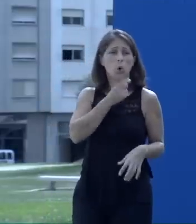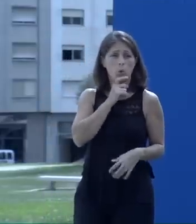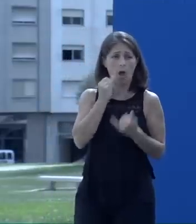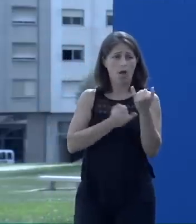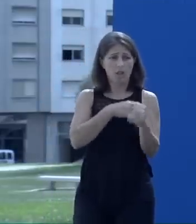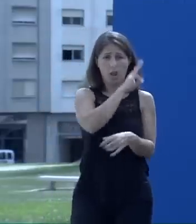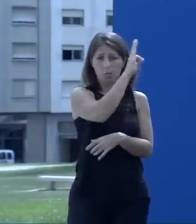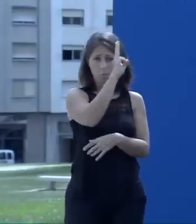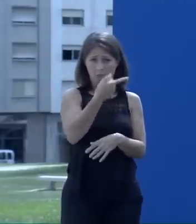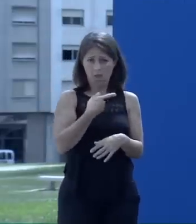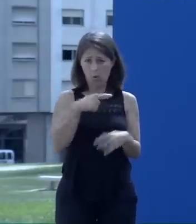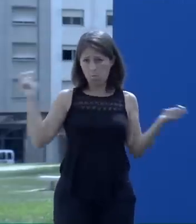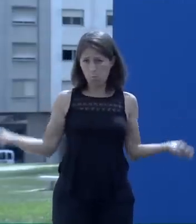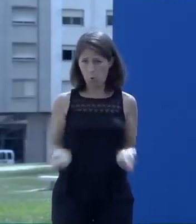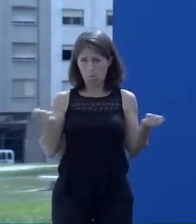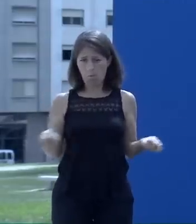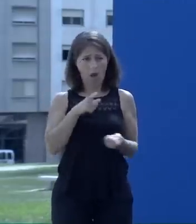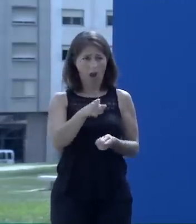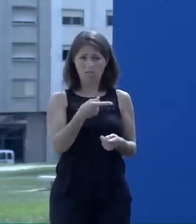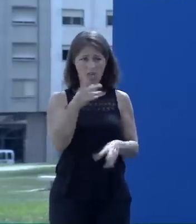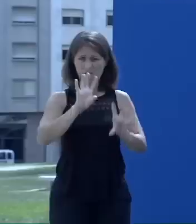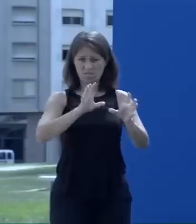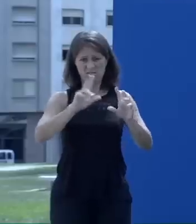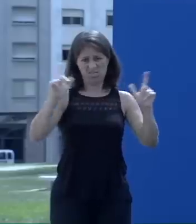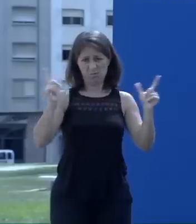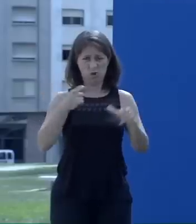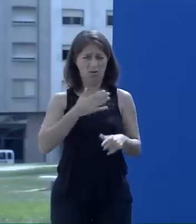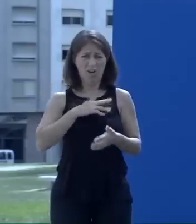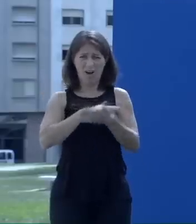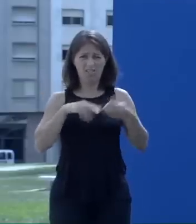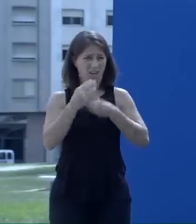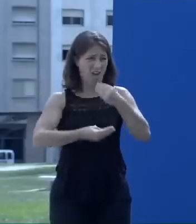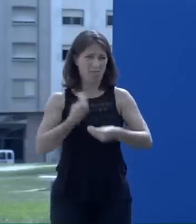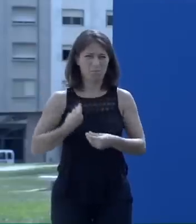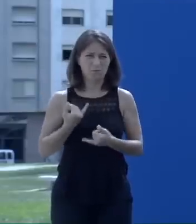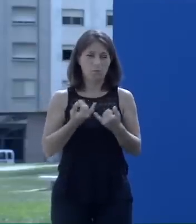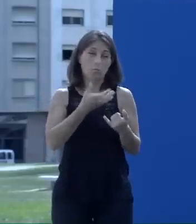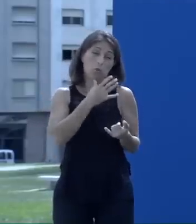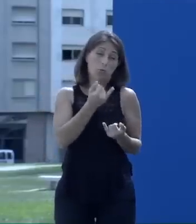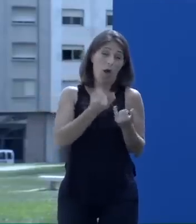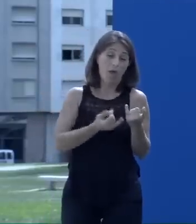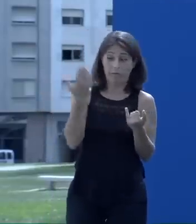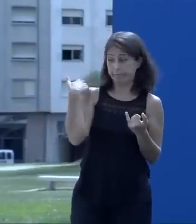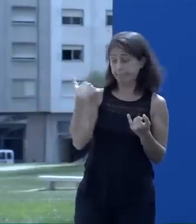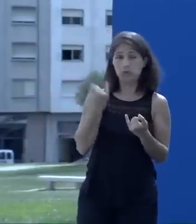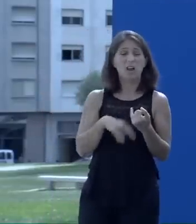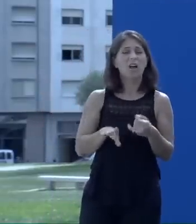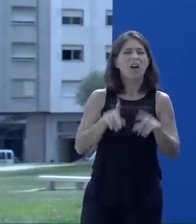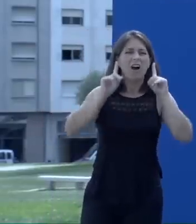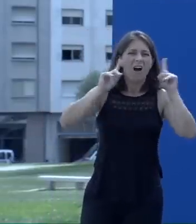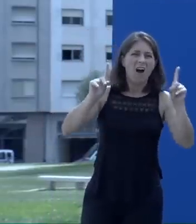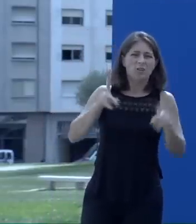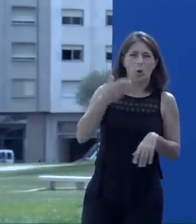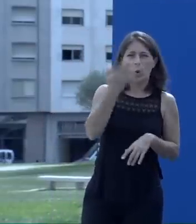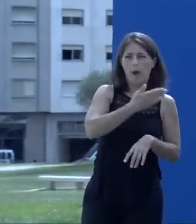panfleto do Partido Popular. Algo que é comprensible, por outra parte, porque tras o desmantelamento do seu sistema de financiamento ilegal, no caso Bárcenas e no Sobres